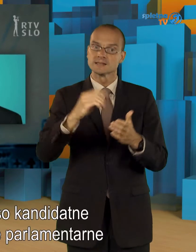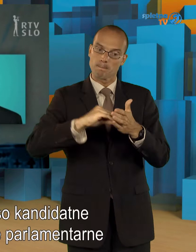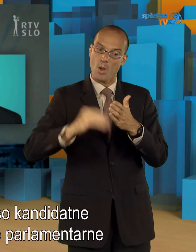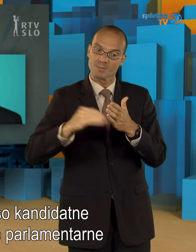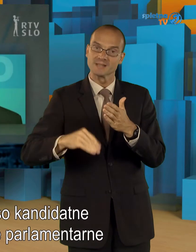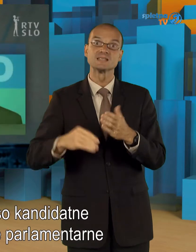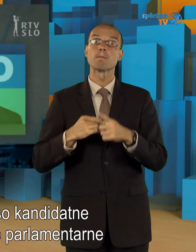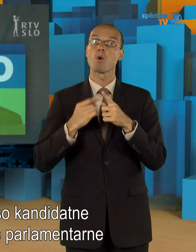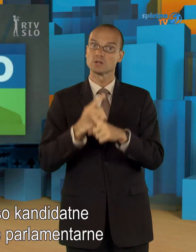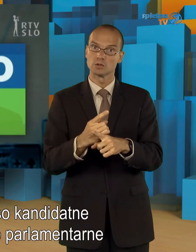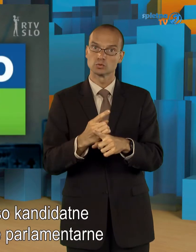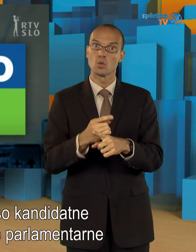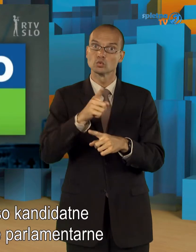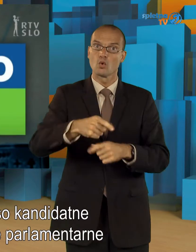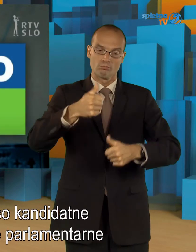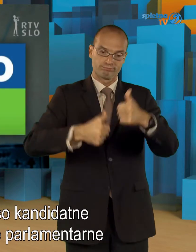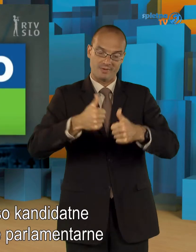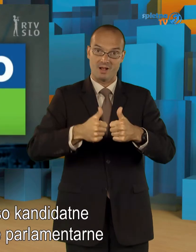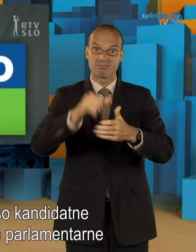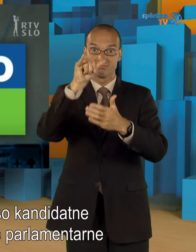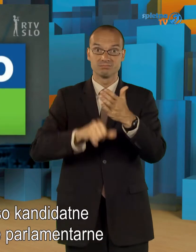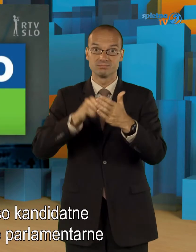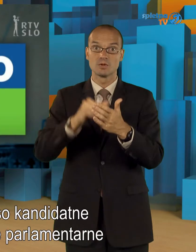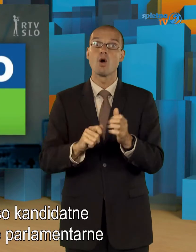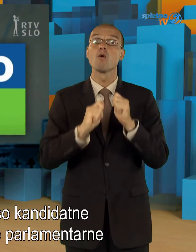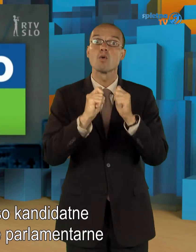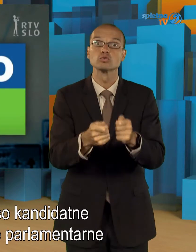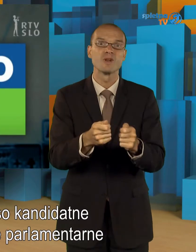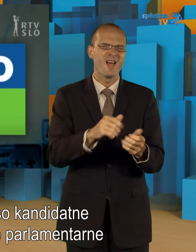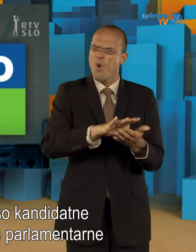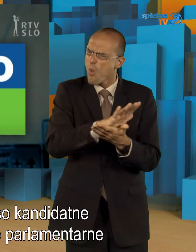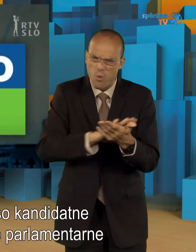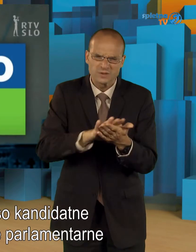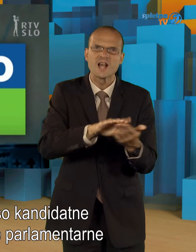S podpisi poslancev so kandidatne liste vložile vse zdajšnje parlamentarne stranke: